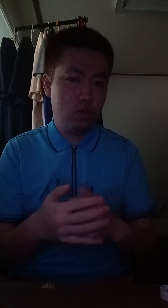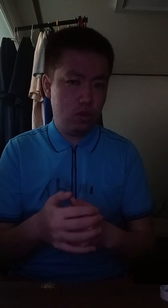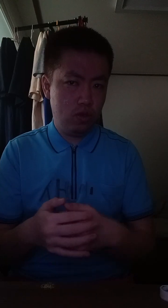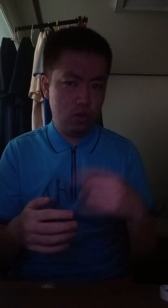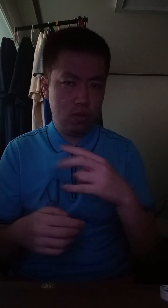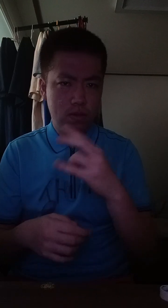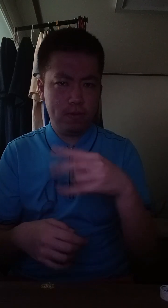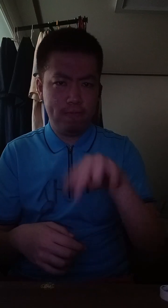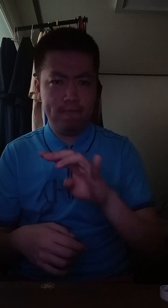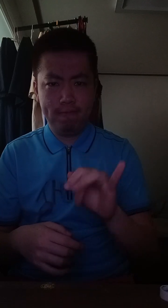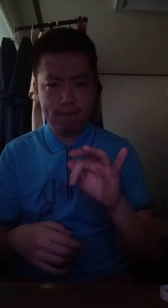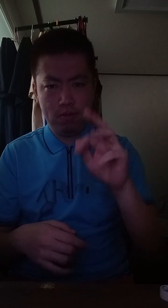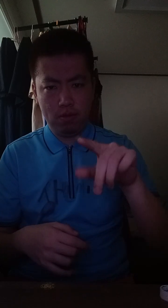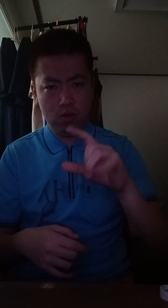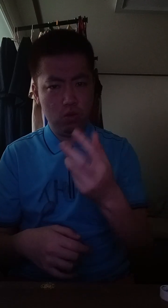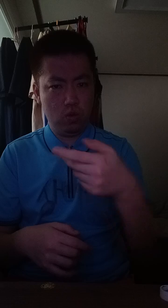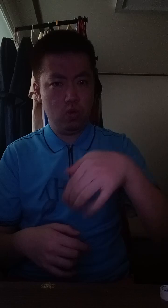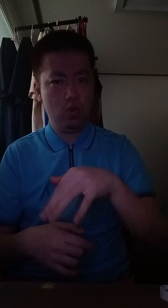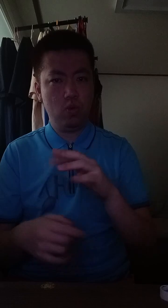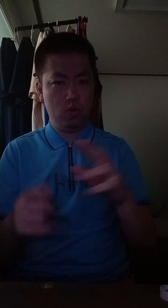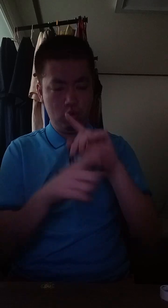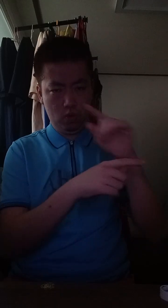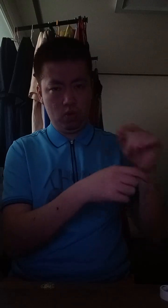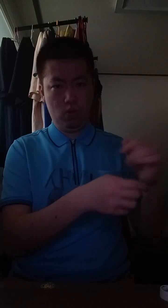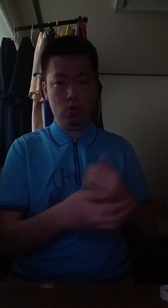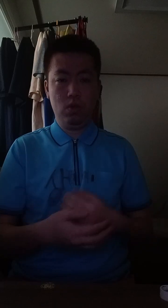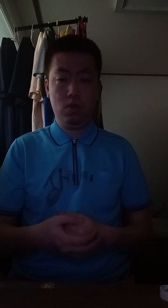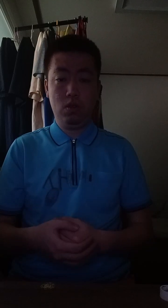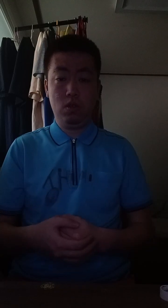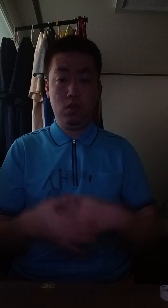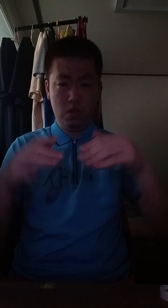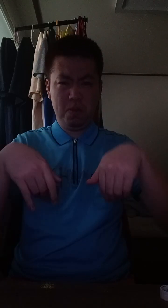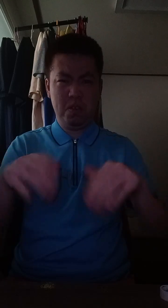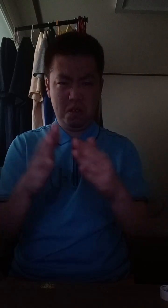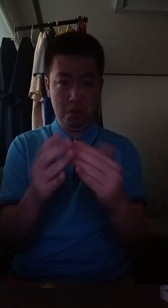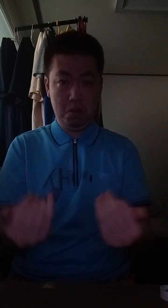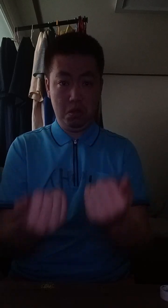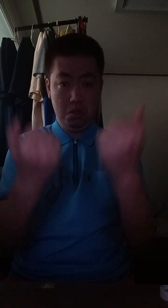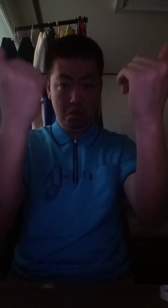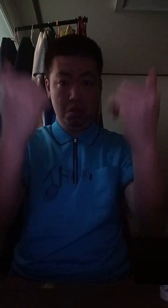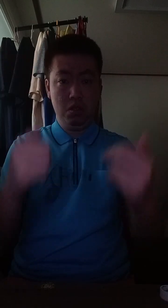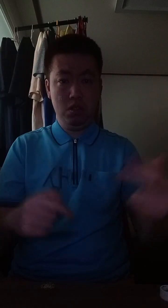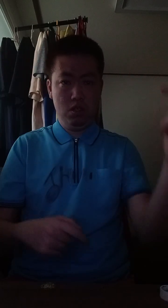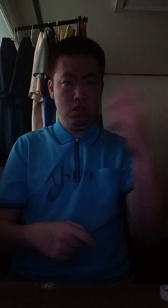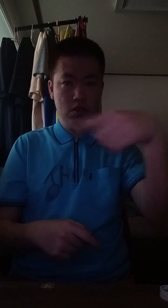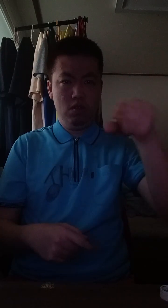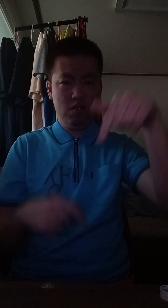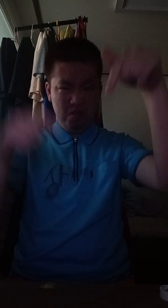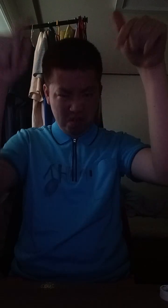부분을 활용해서 이제 수급하고 검사 주기가 늘어나 정비 품질이 떨어지는 것도